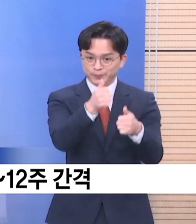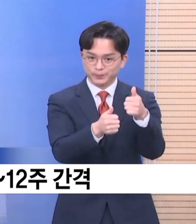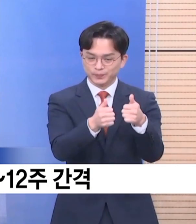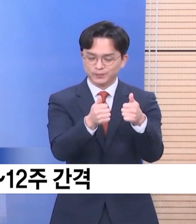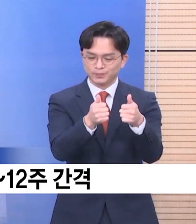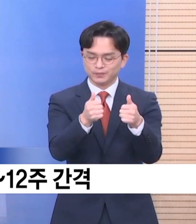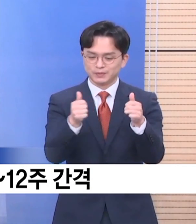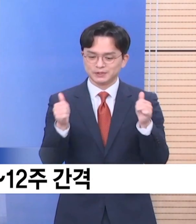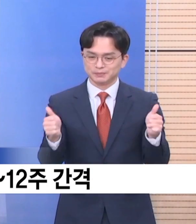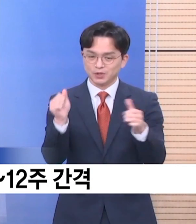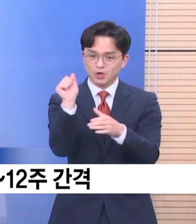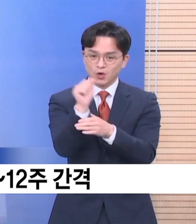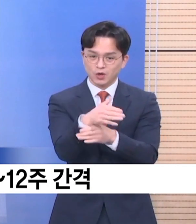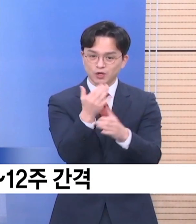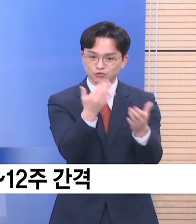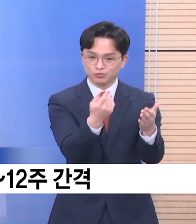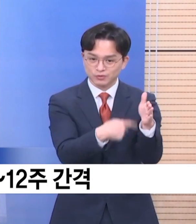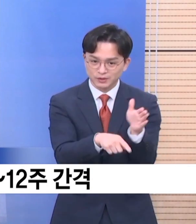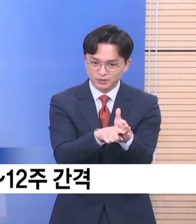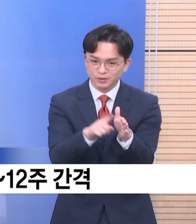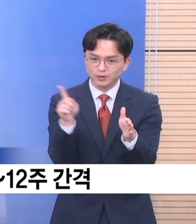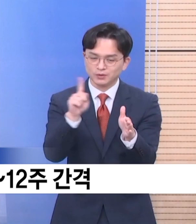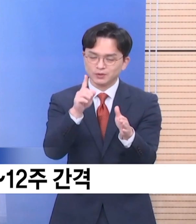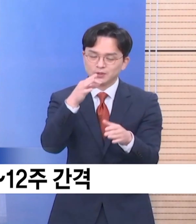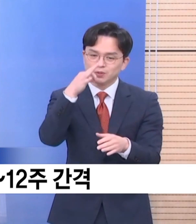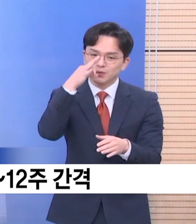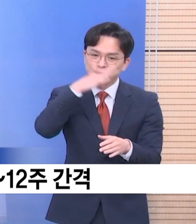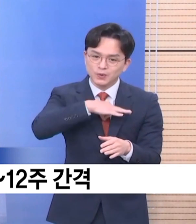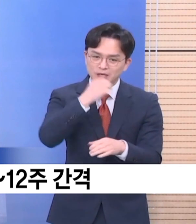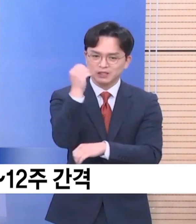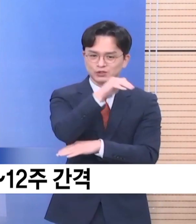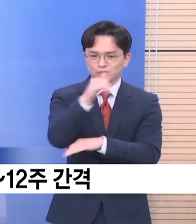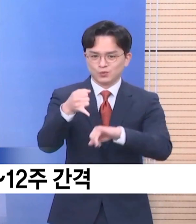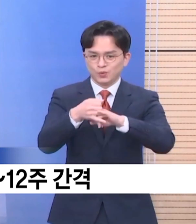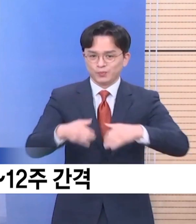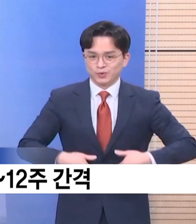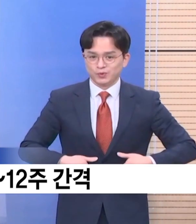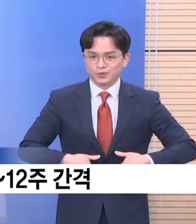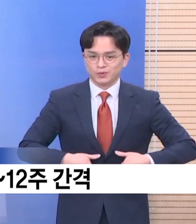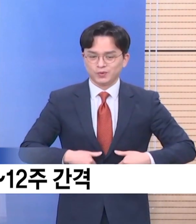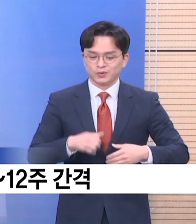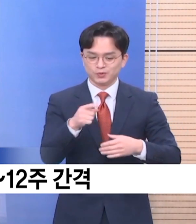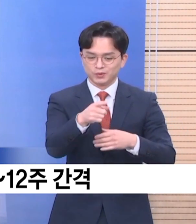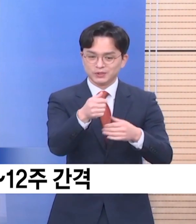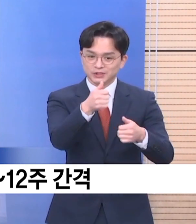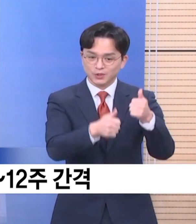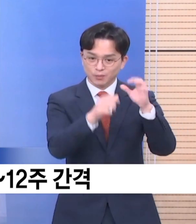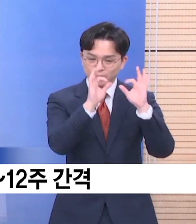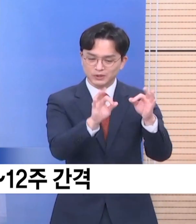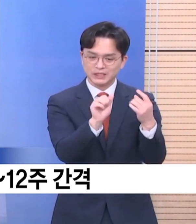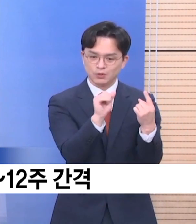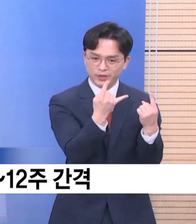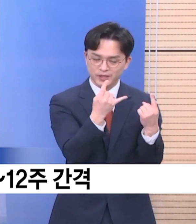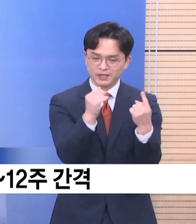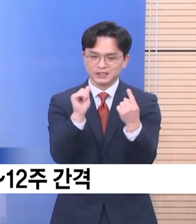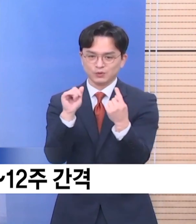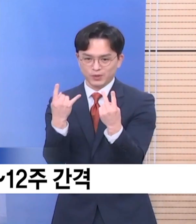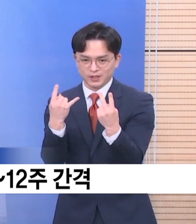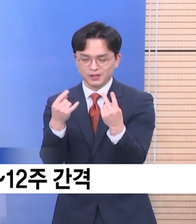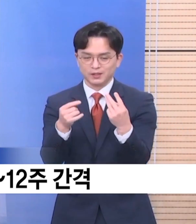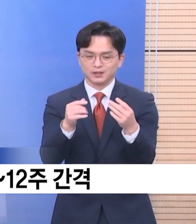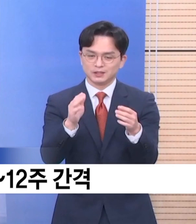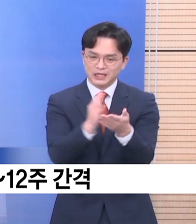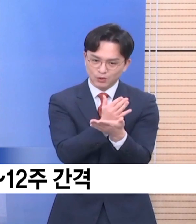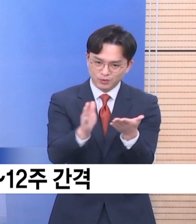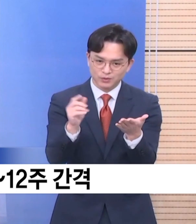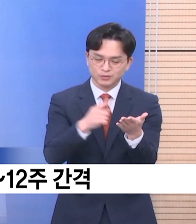계획된 표준 용량과 투여 간격과 또한 2회 투여를 실시하는 과정에서의 유연성 등을 고려하여